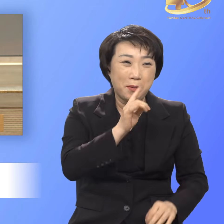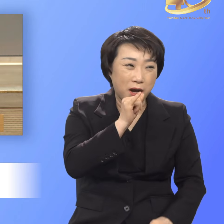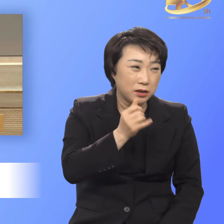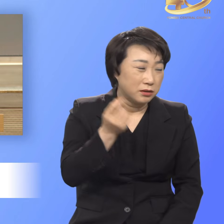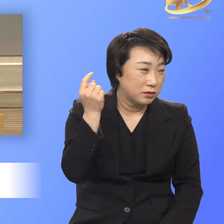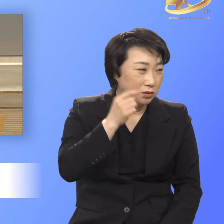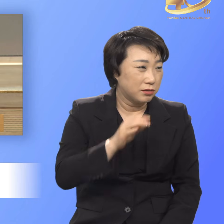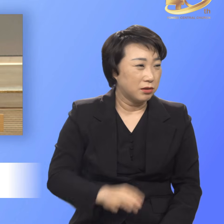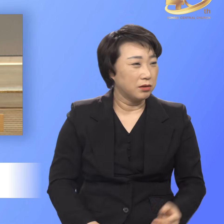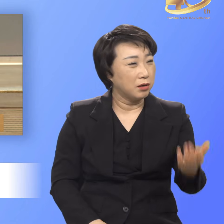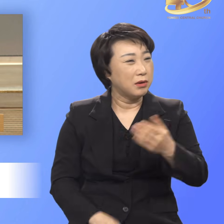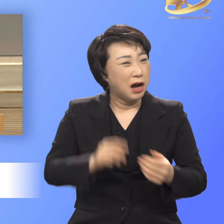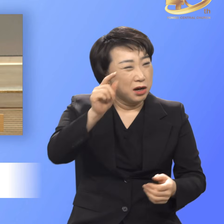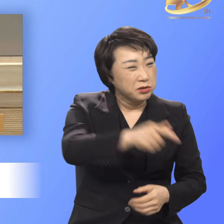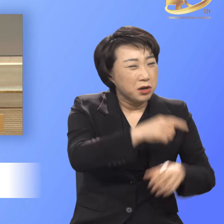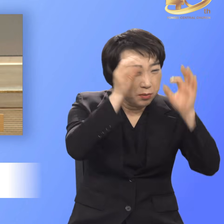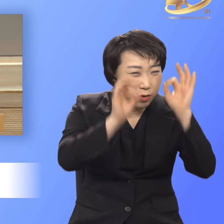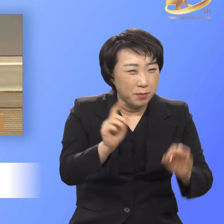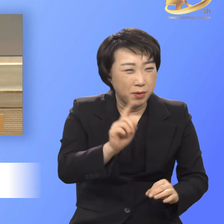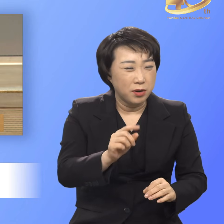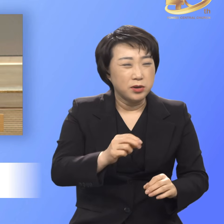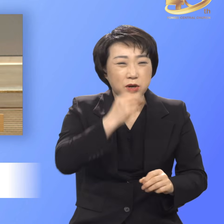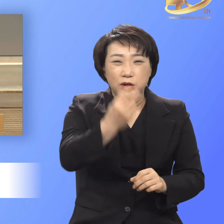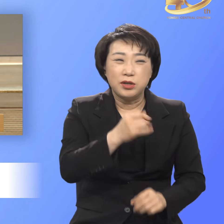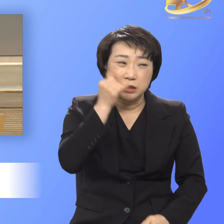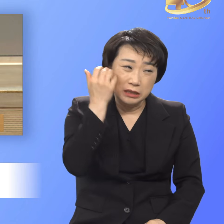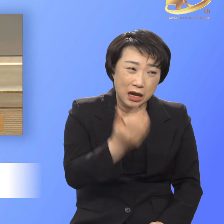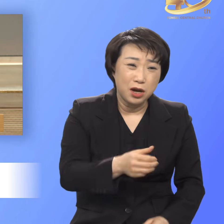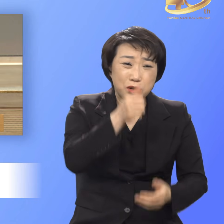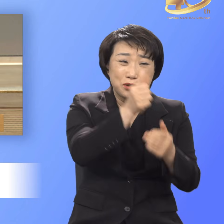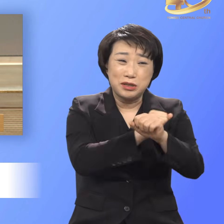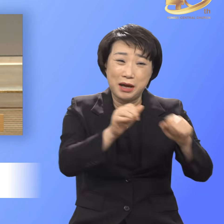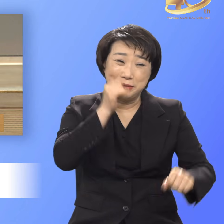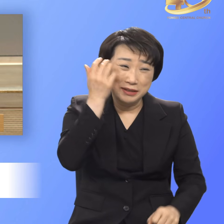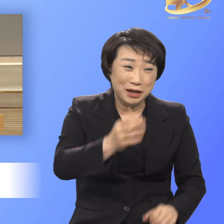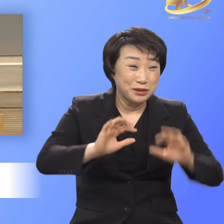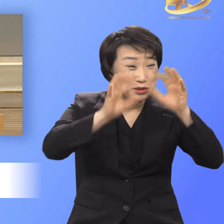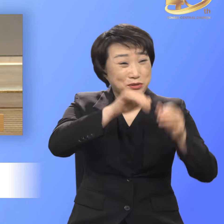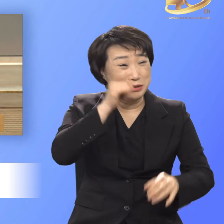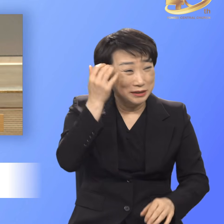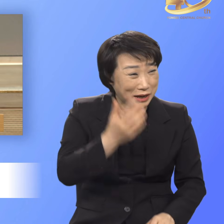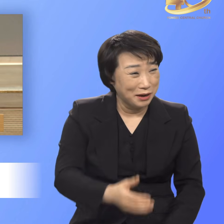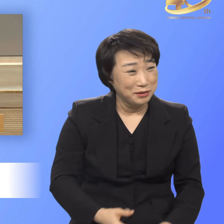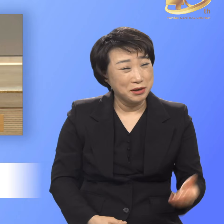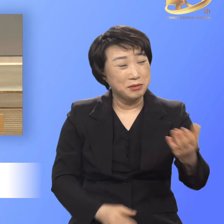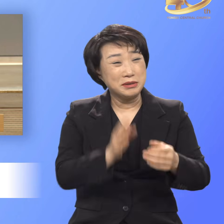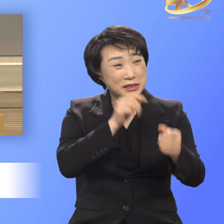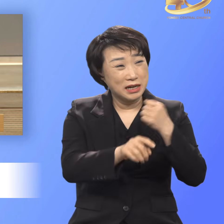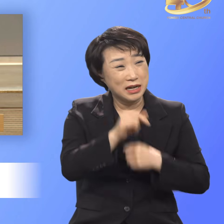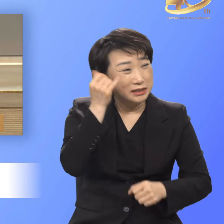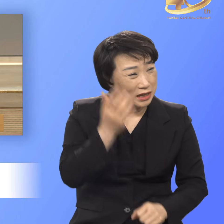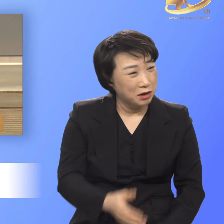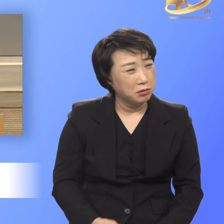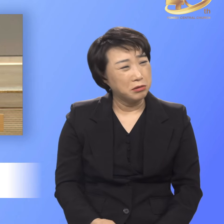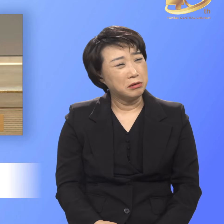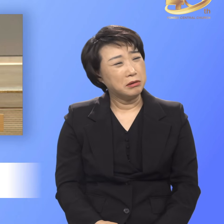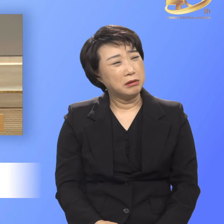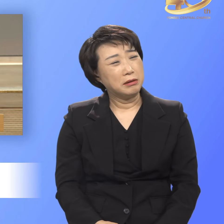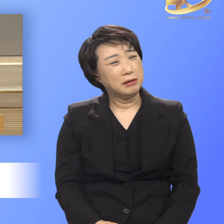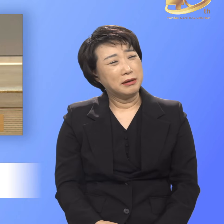있어, 제사함이 있어, 천국이 있어, 진리가 있어.